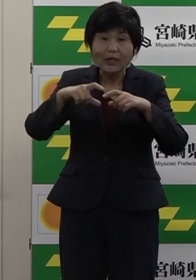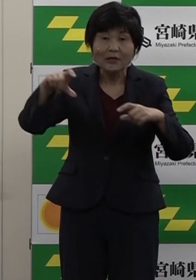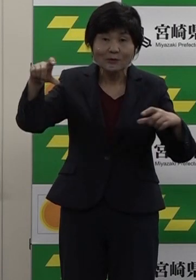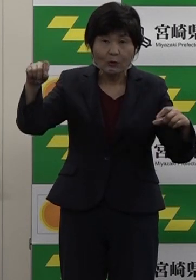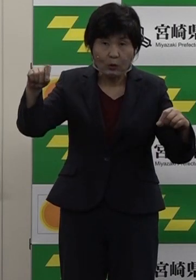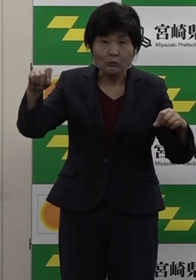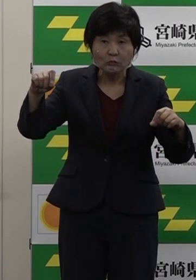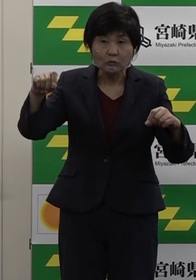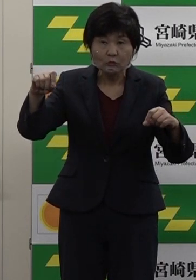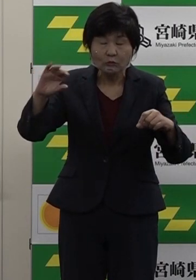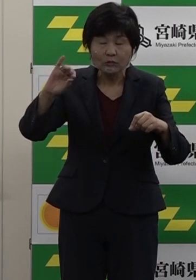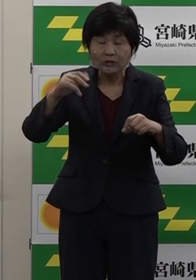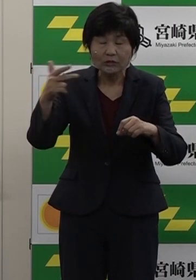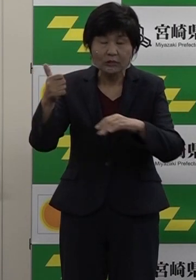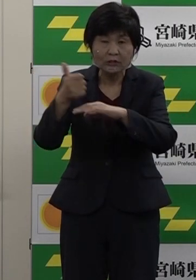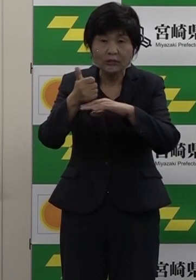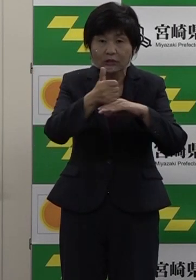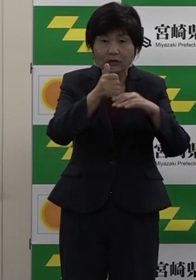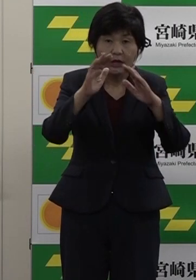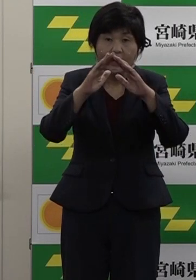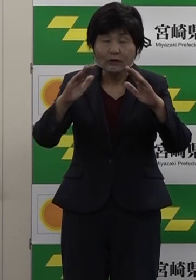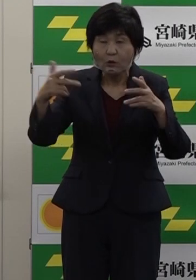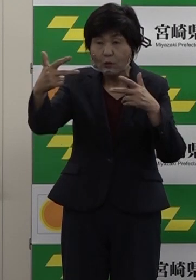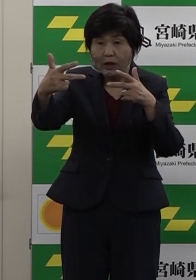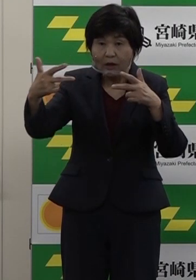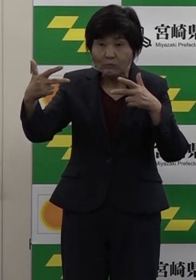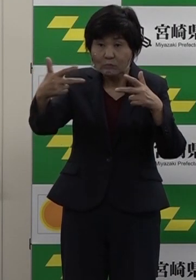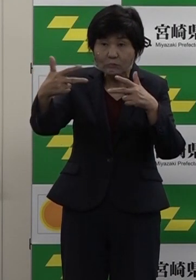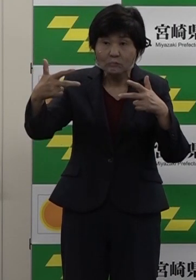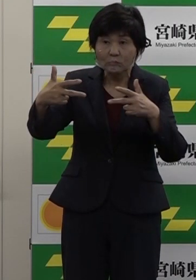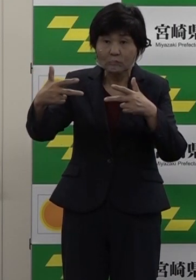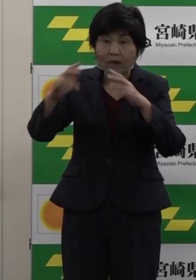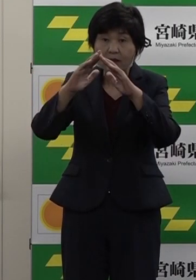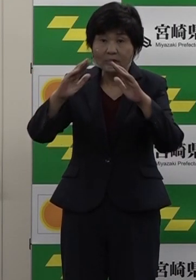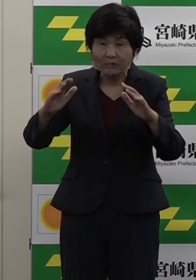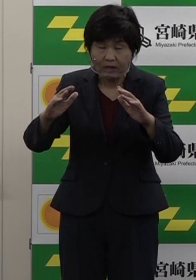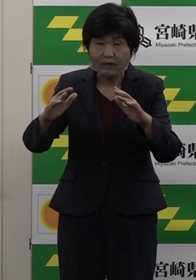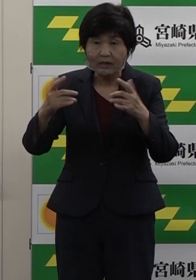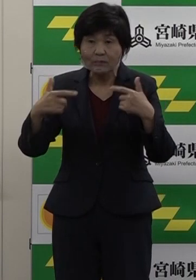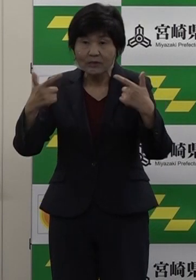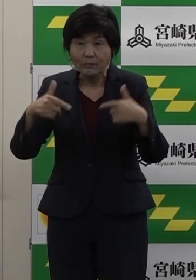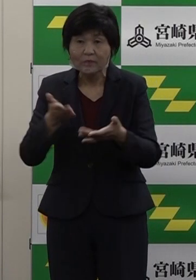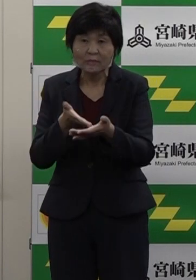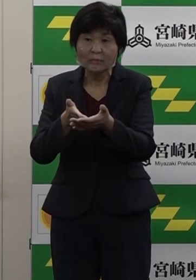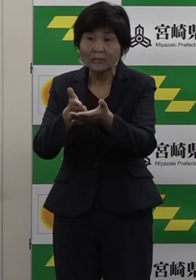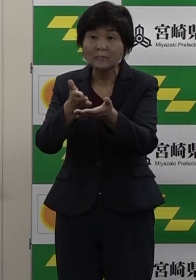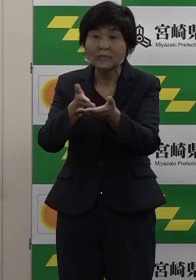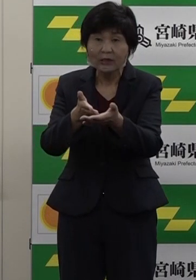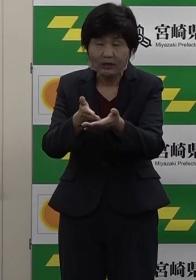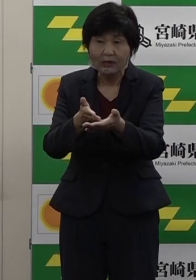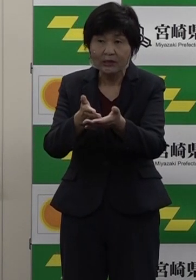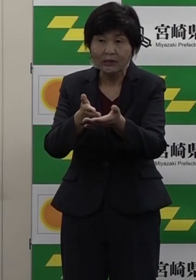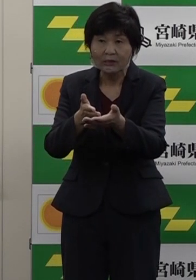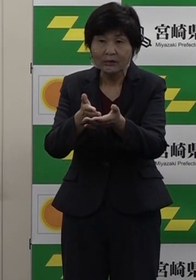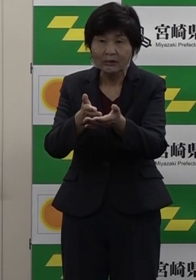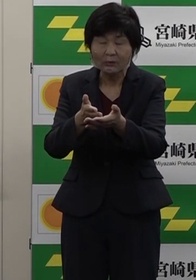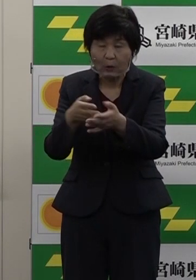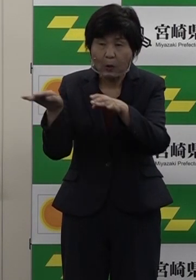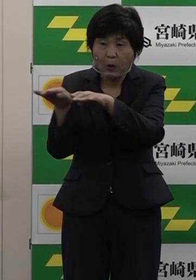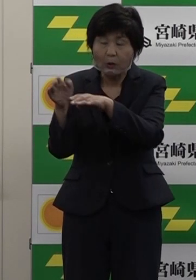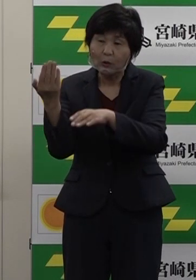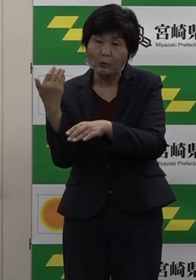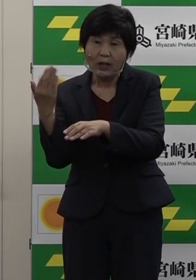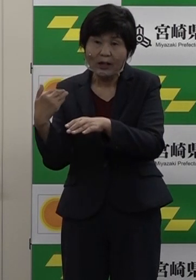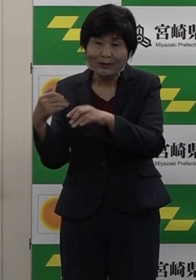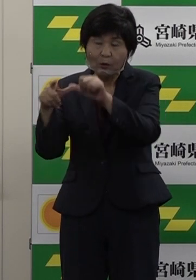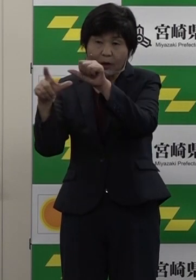オイル会議、まあ、明日もまた開催されますがたびたび申し上げておりますがやはりこの大型連休で人の動きを止めることができなかった